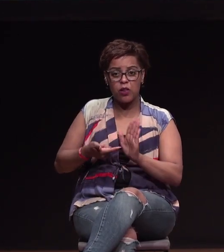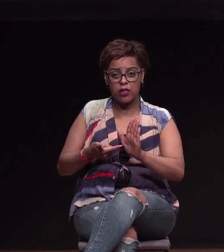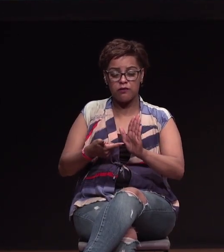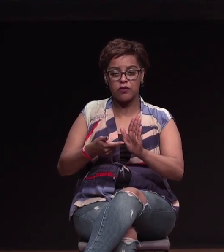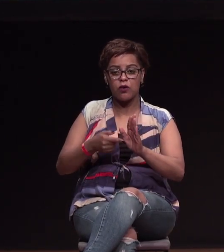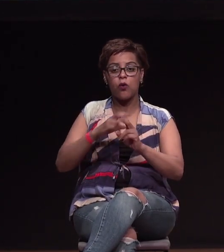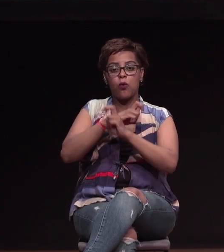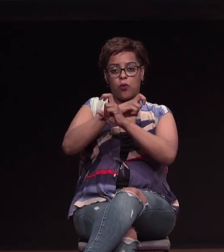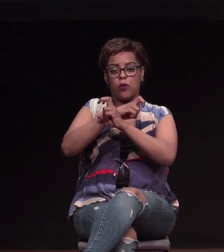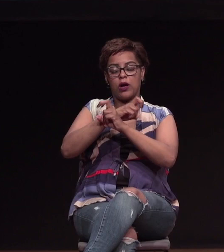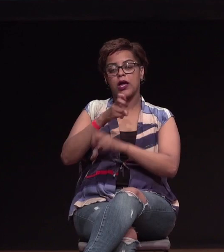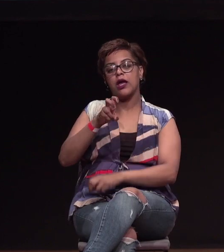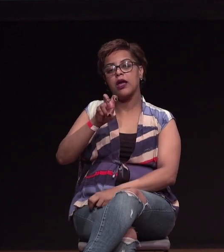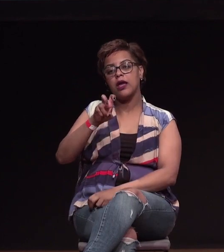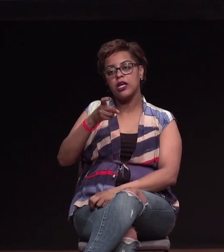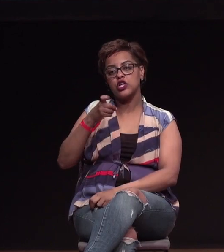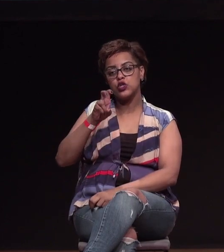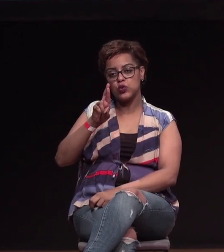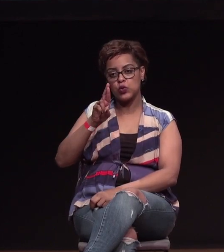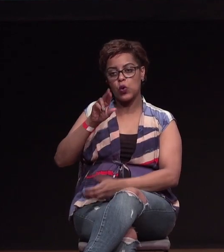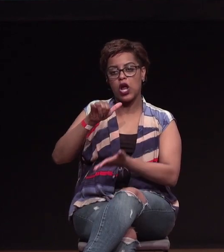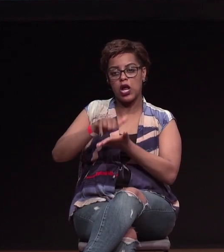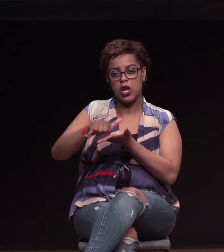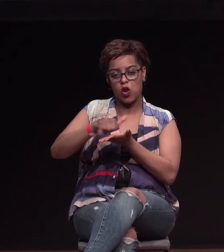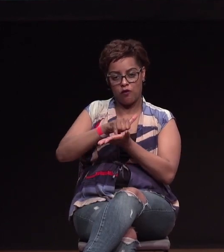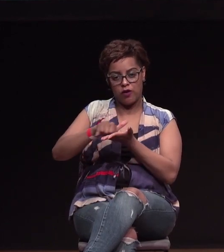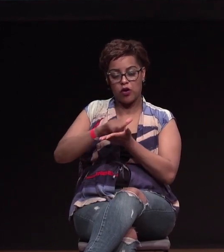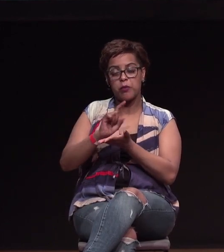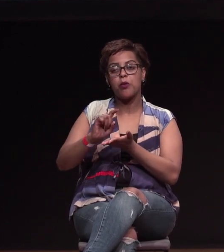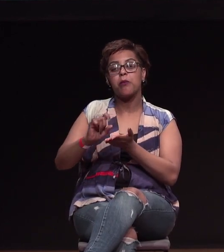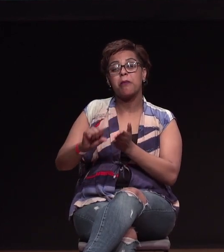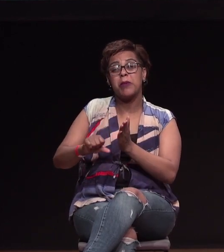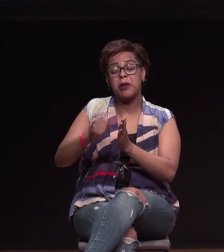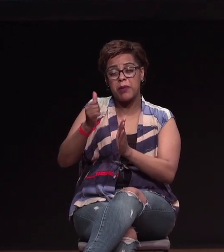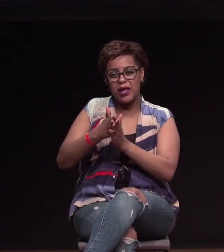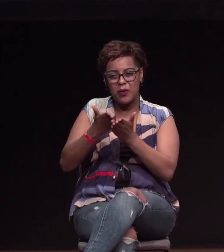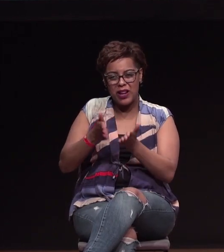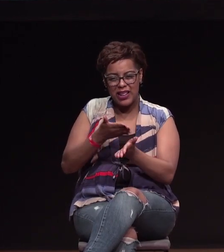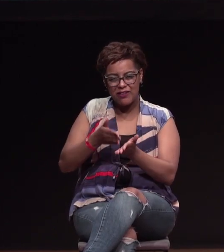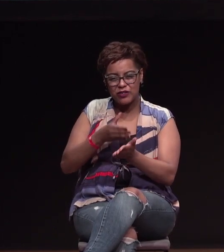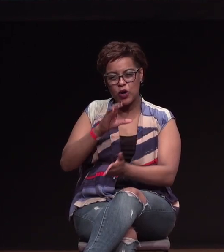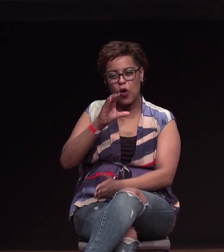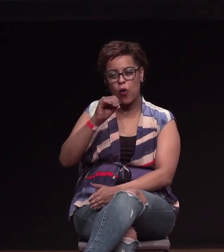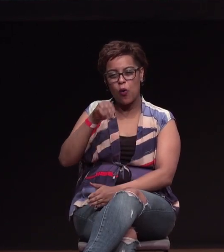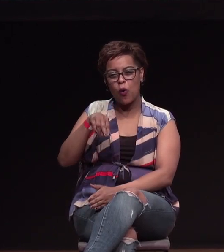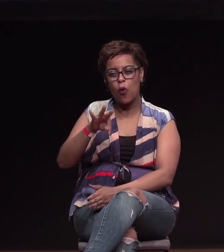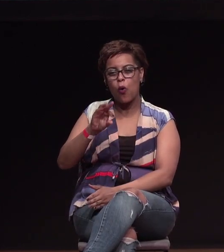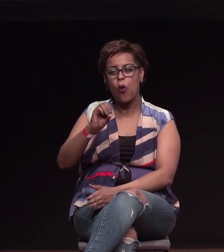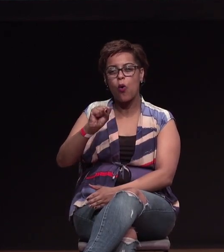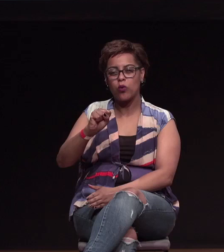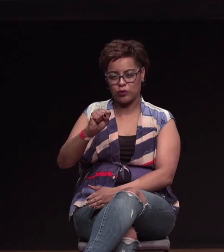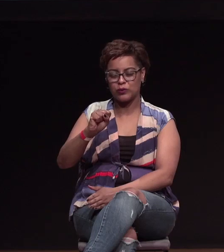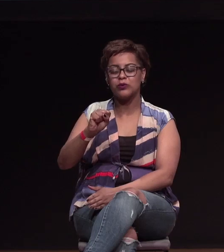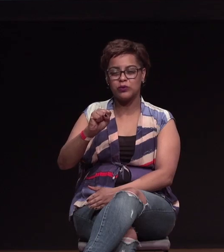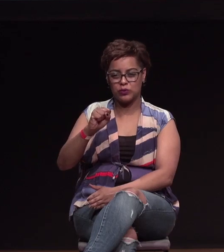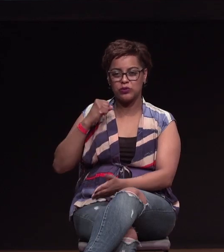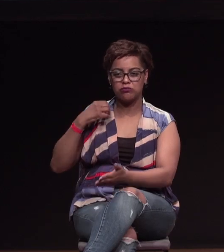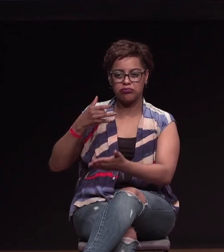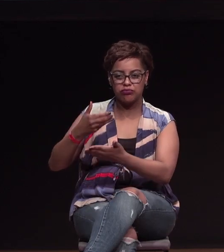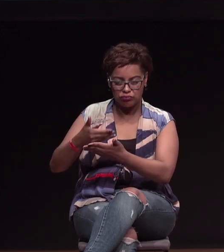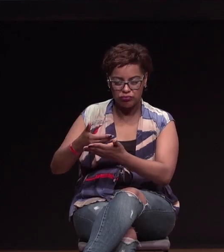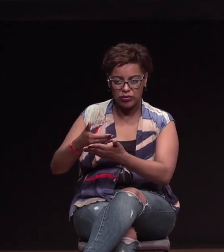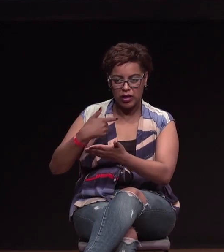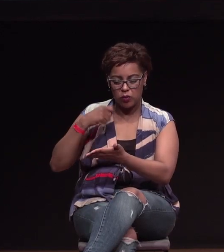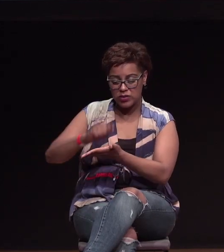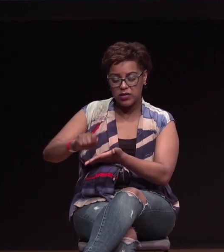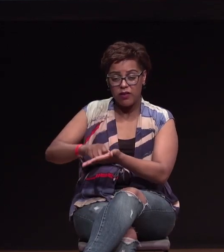York, que é meu primeiro livro de contos. Depois de 8 livros de crônicas, eu escrevi esse livro